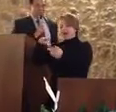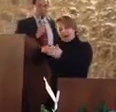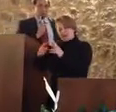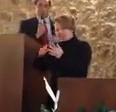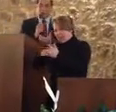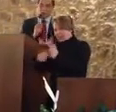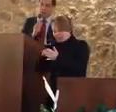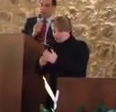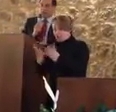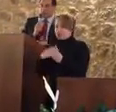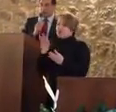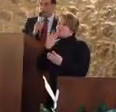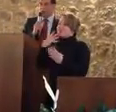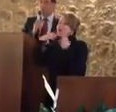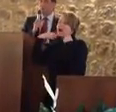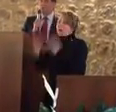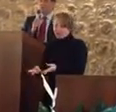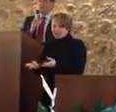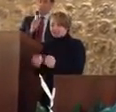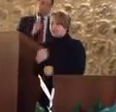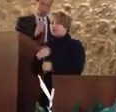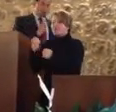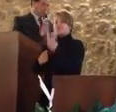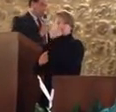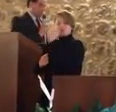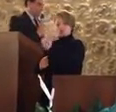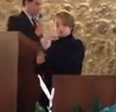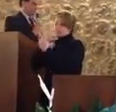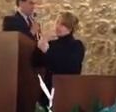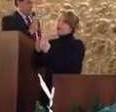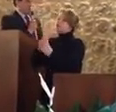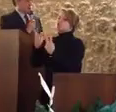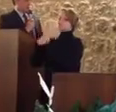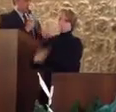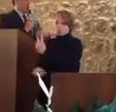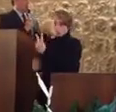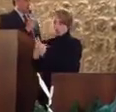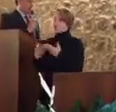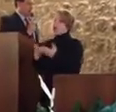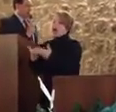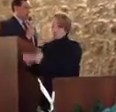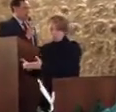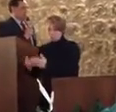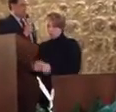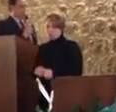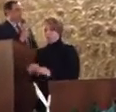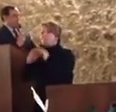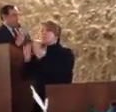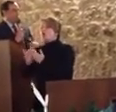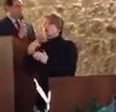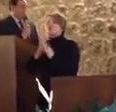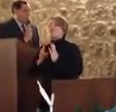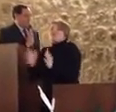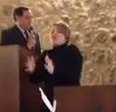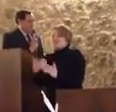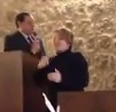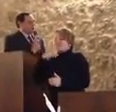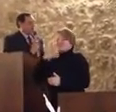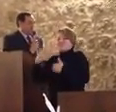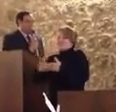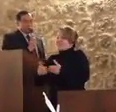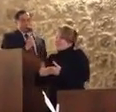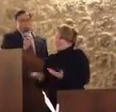Mi sento particolarmente vicino a questo mondo e quindi come tale avere un invito da un mondo